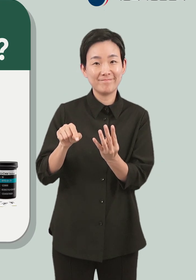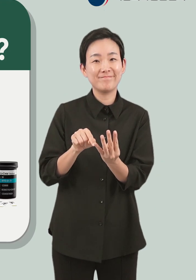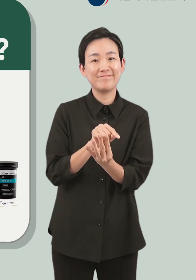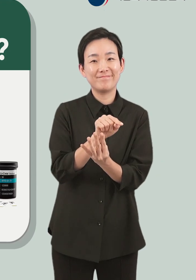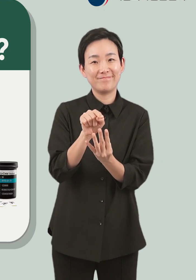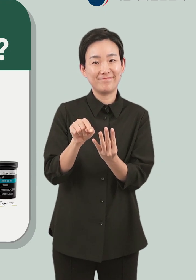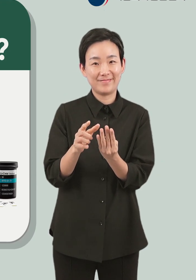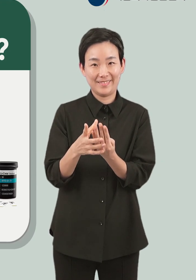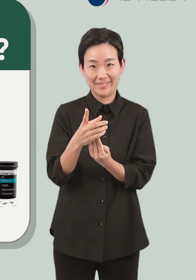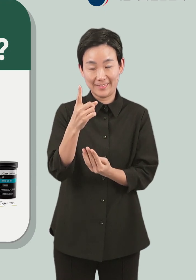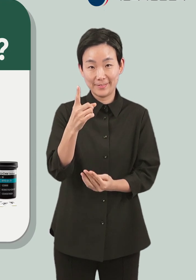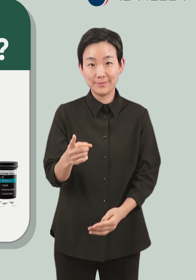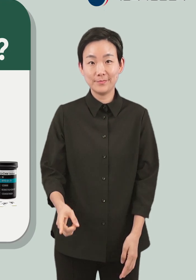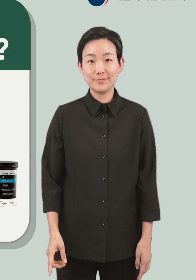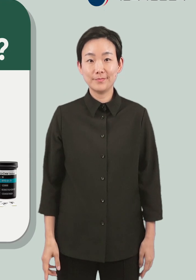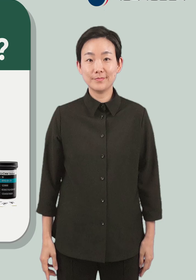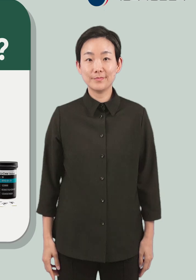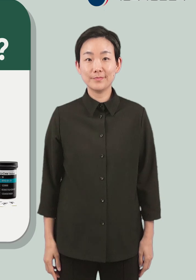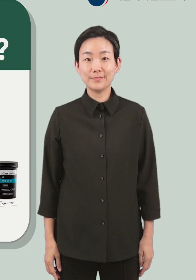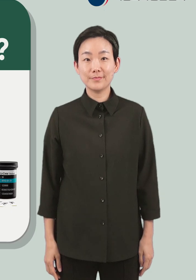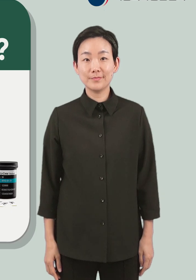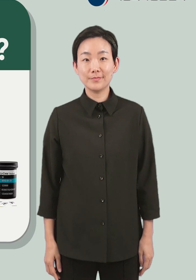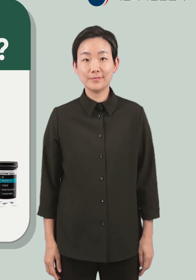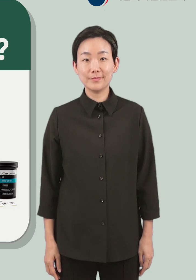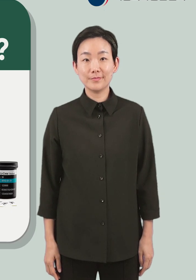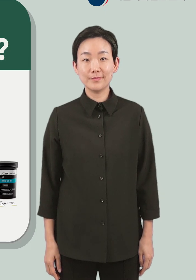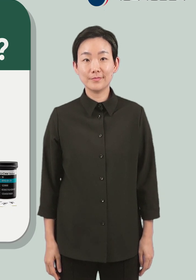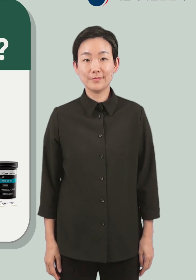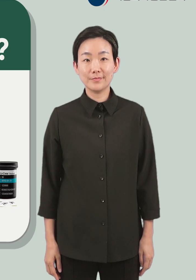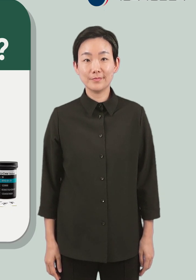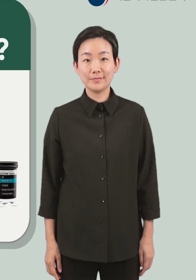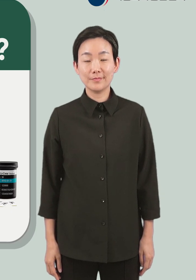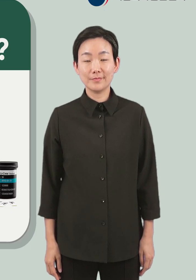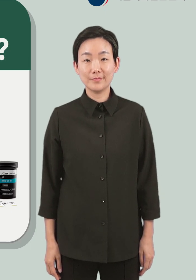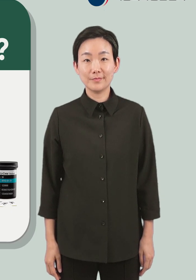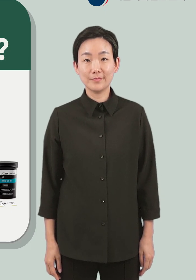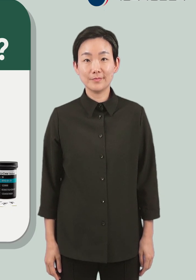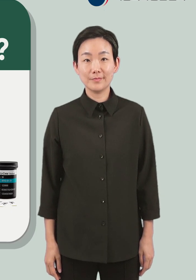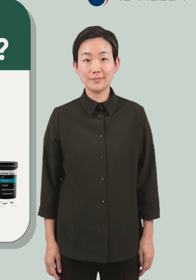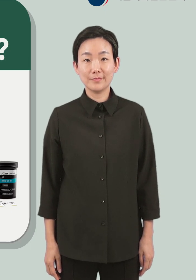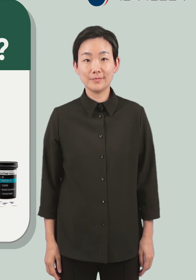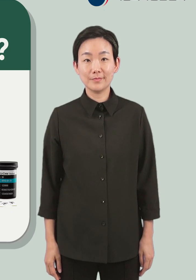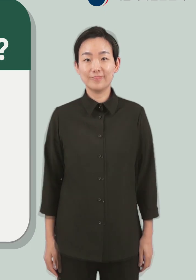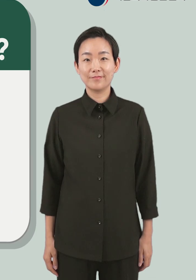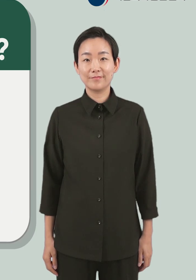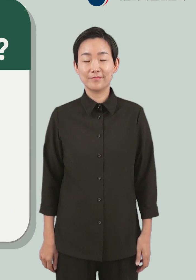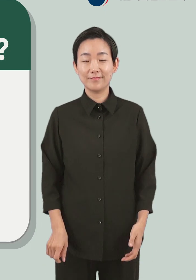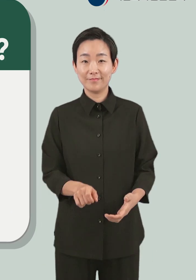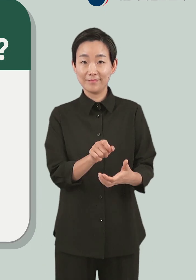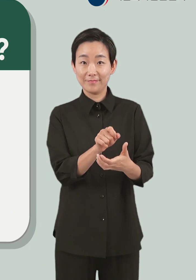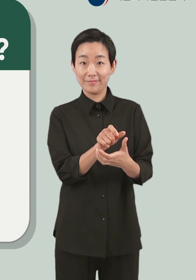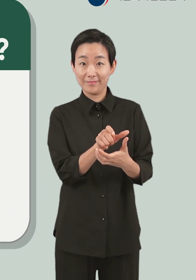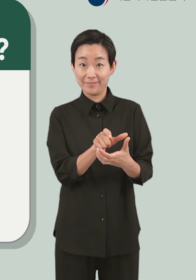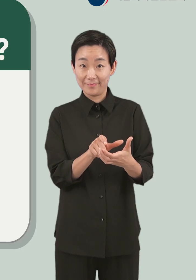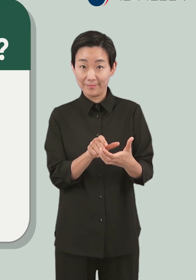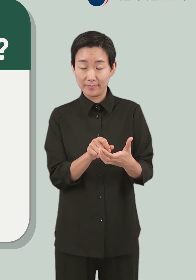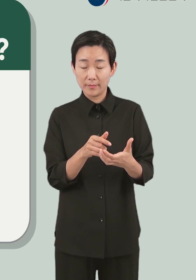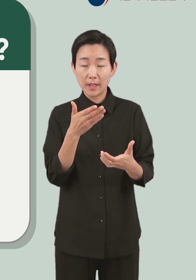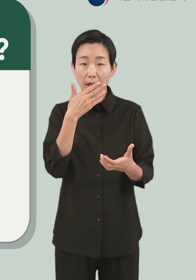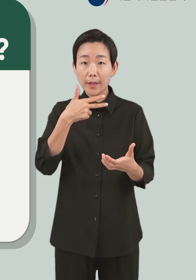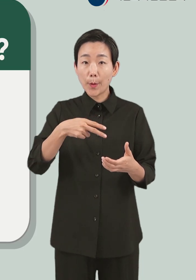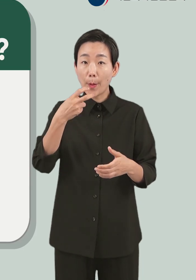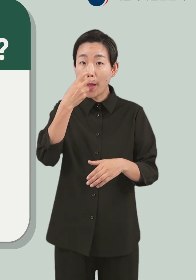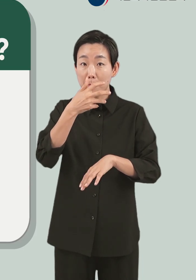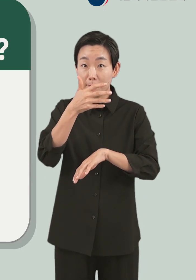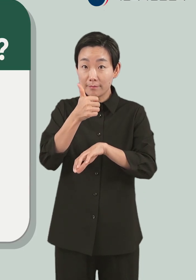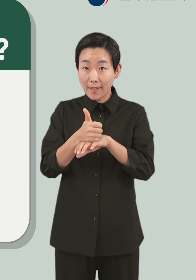체혈침, 소량의 혈액을 묻혀 혈당 측정에 사용하는 혈당 검사지로 구성되어 있습니다. 기기 정면에는 혈당